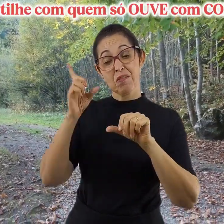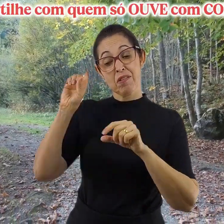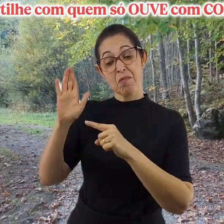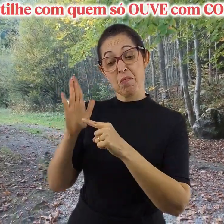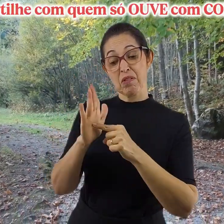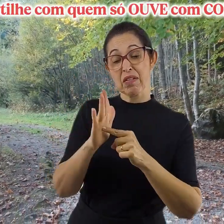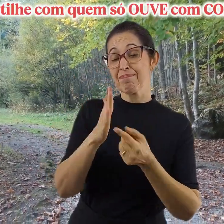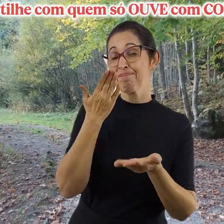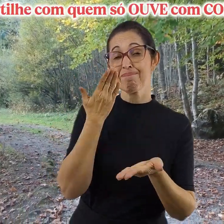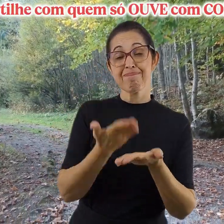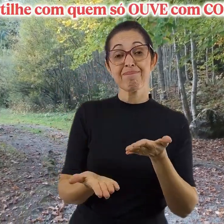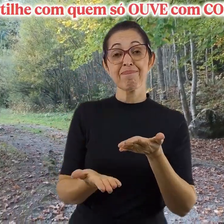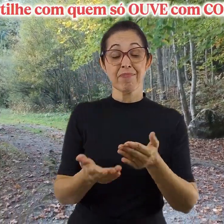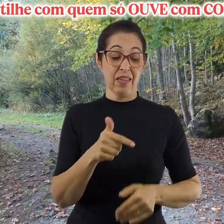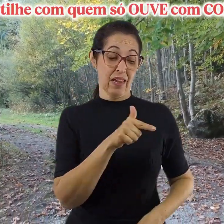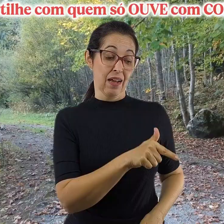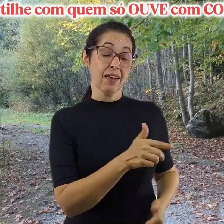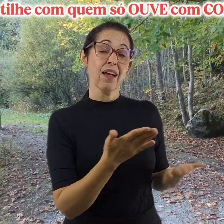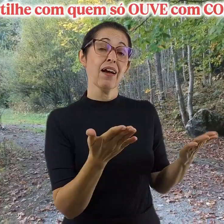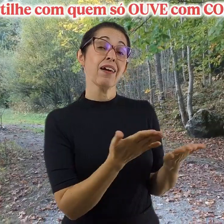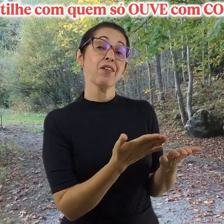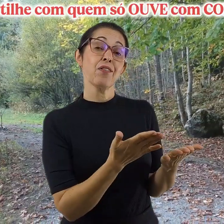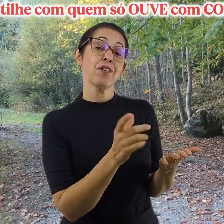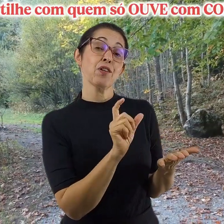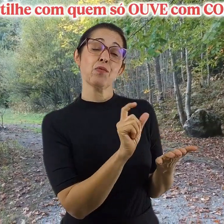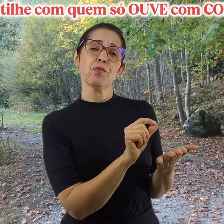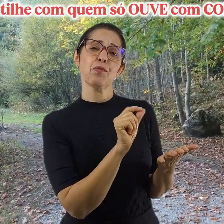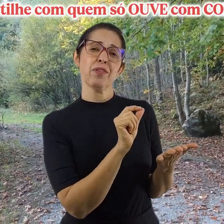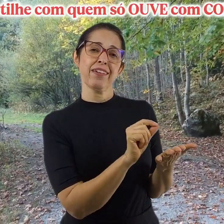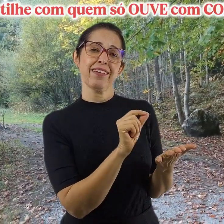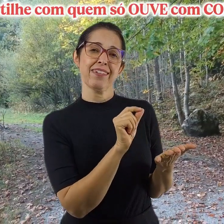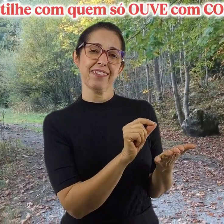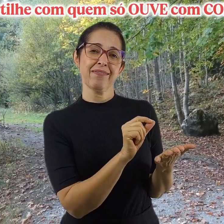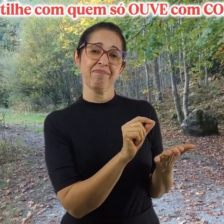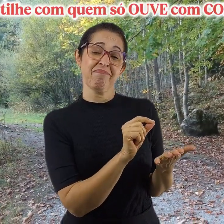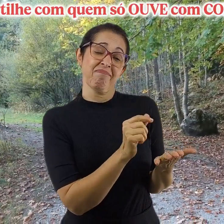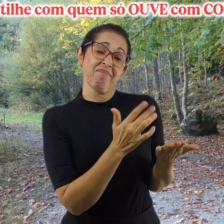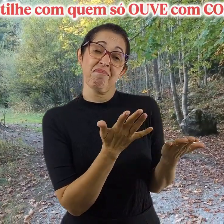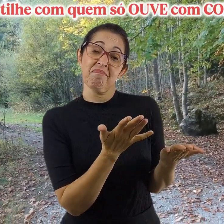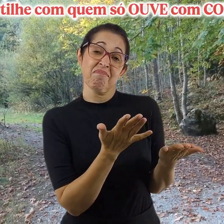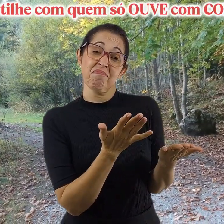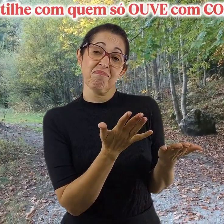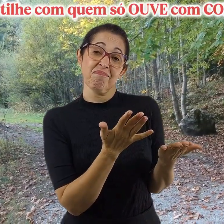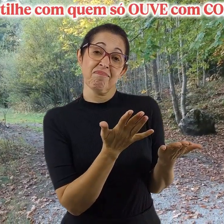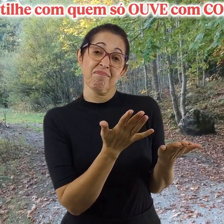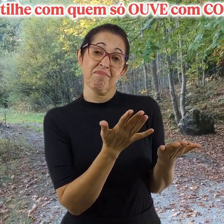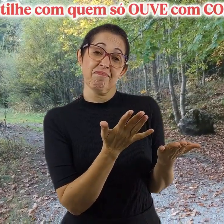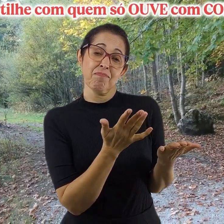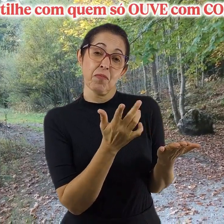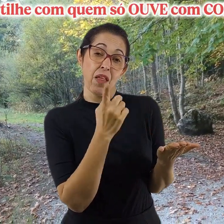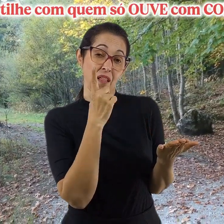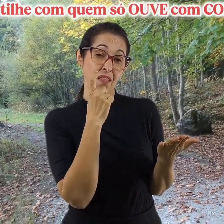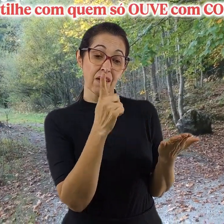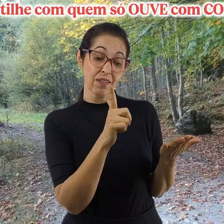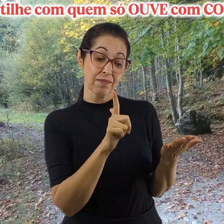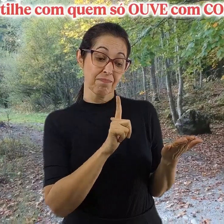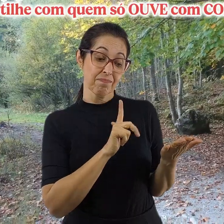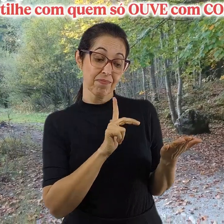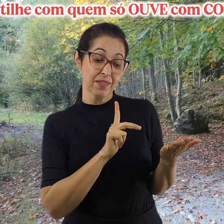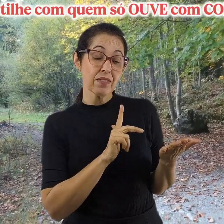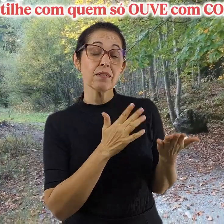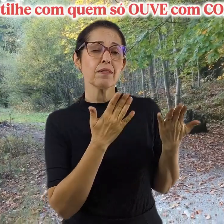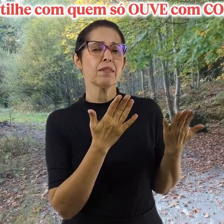mostrar. Então o que se tornou aquilo para os sacerdotes? Tornou simplesmente o interesse pessoal. Por quê?